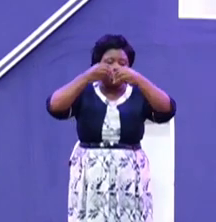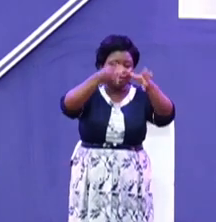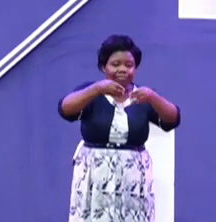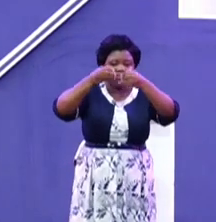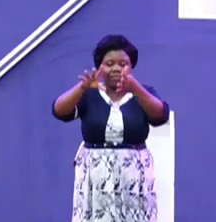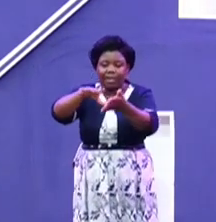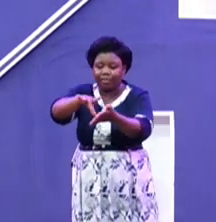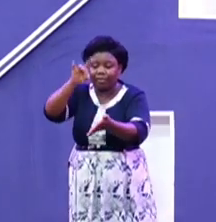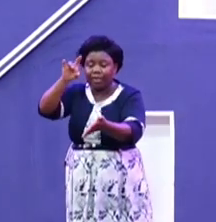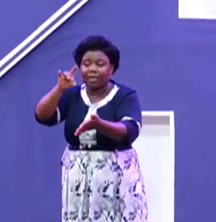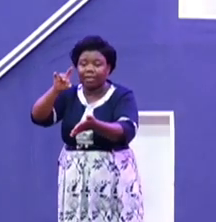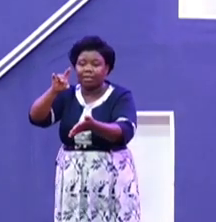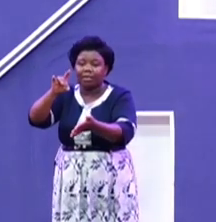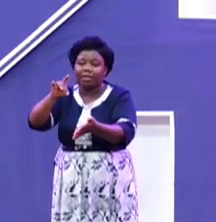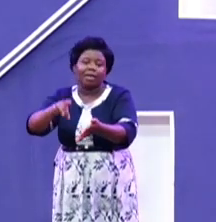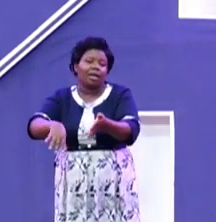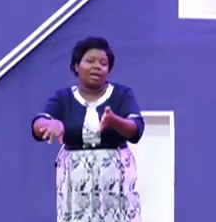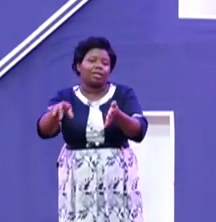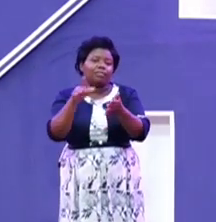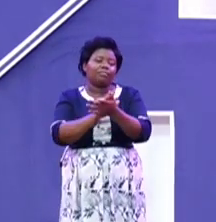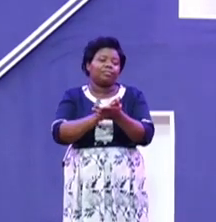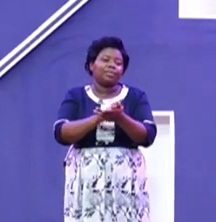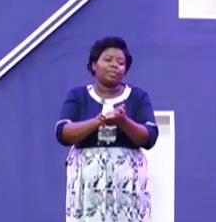tolako yo Bayibuli yaguyita na musolo